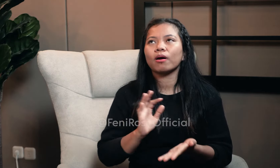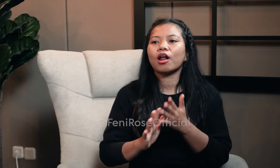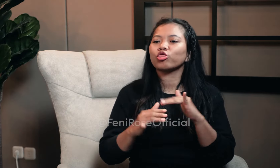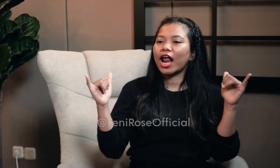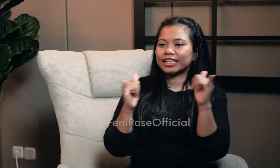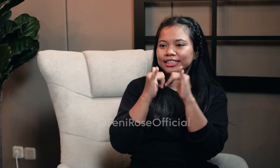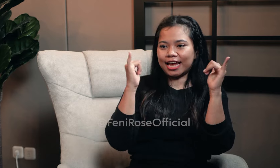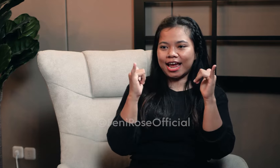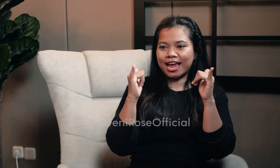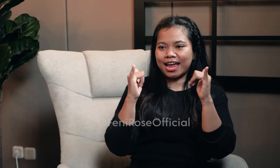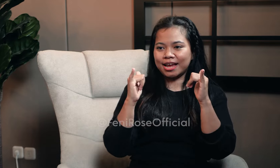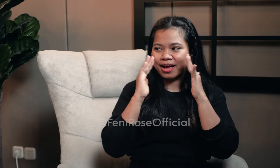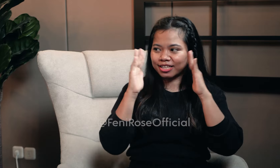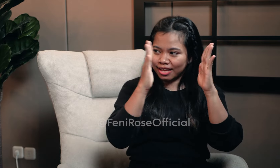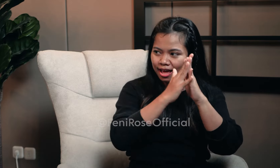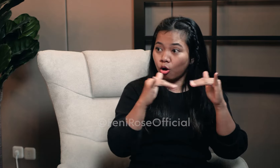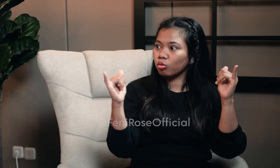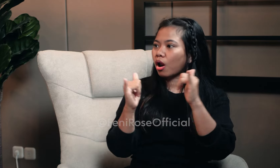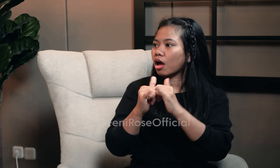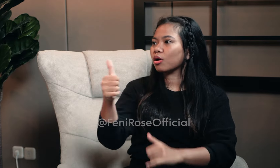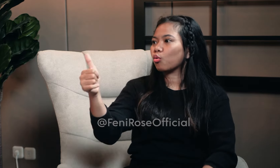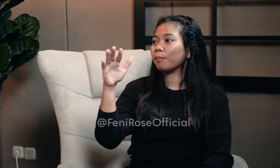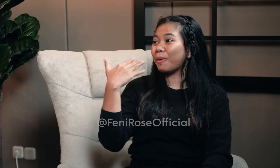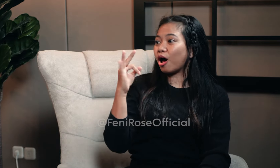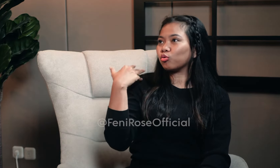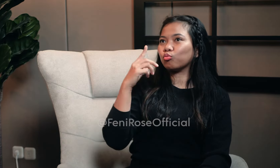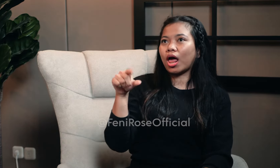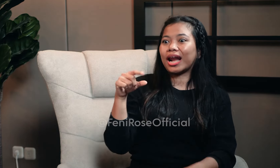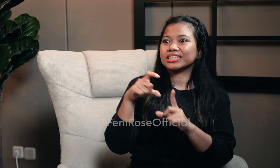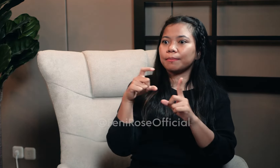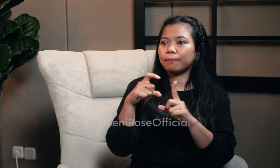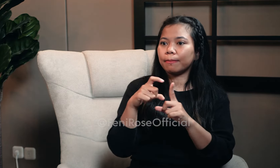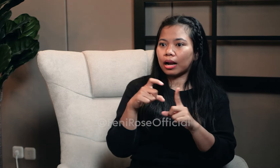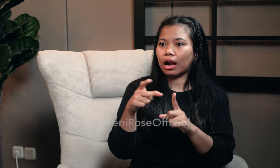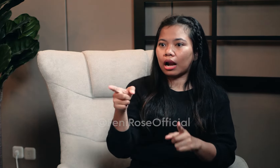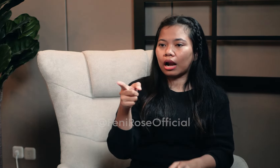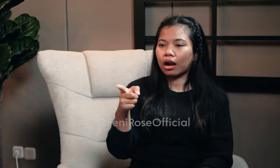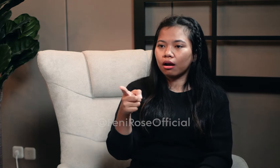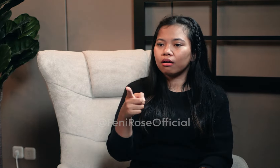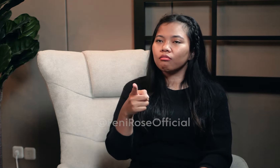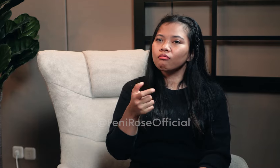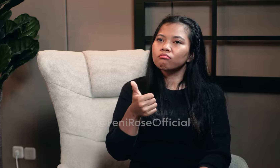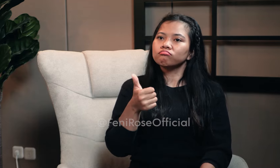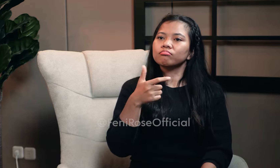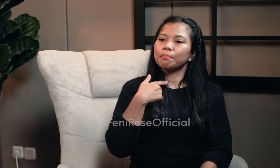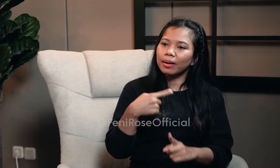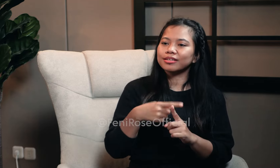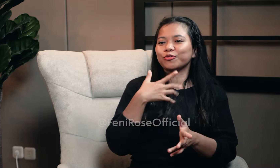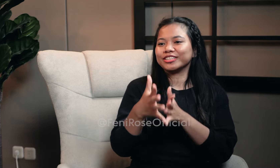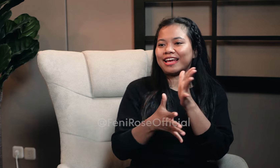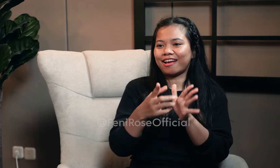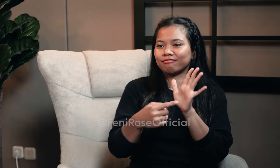pernahaj saya Toraja Makassar Wah Mbak Toraja tuh bagus banget Wah